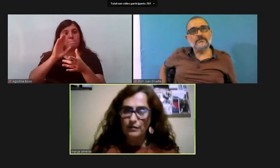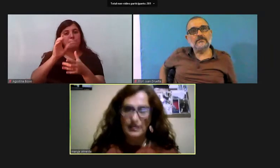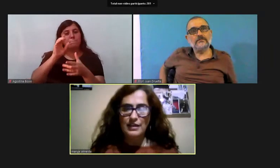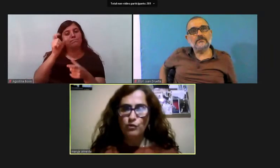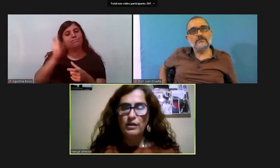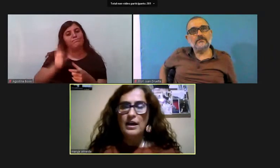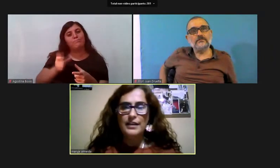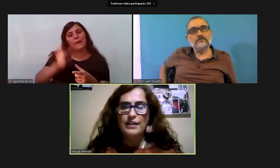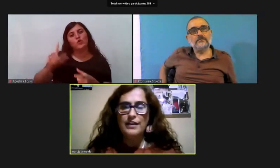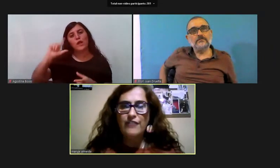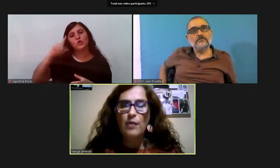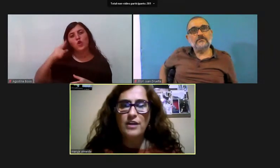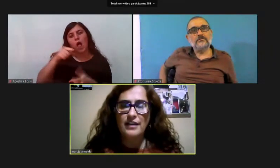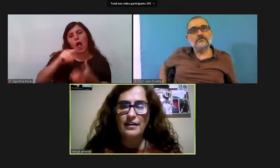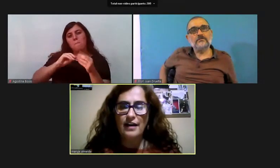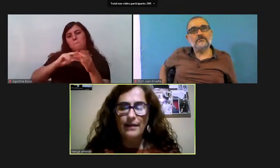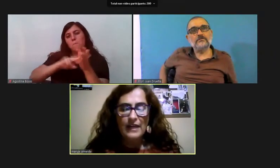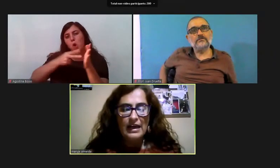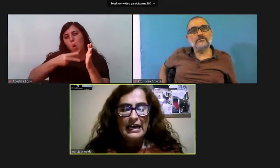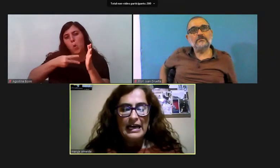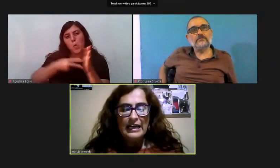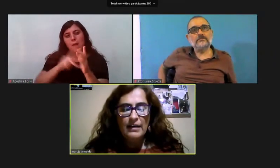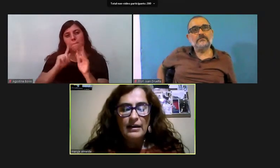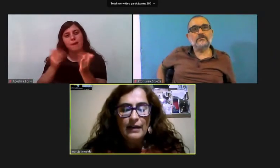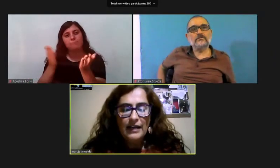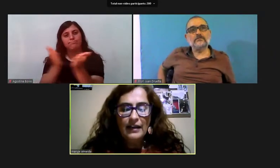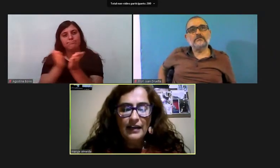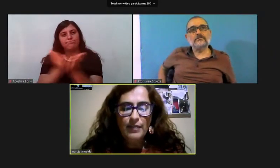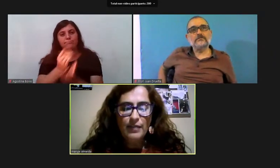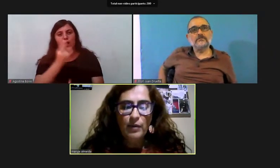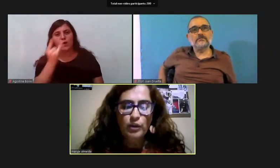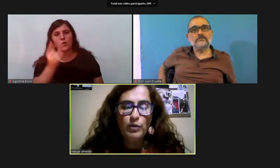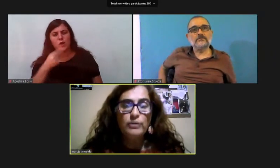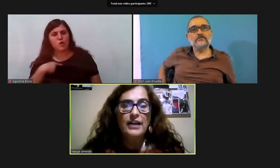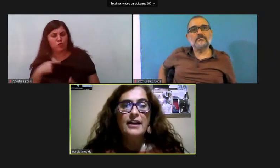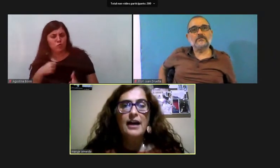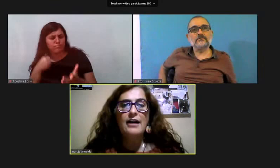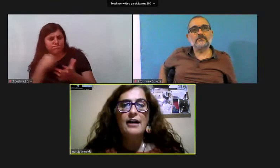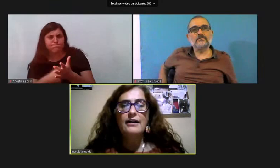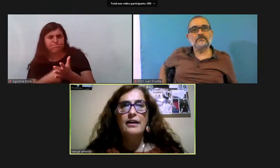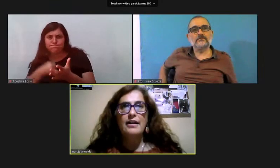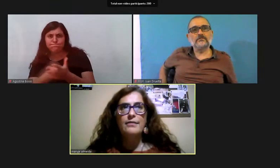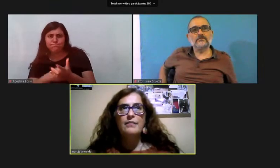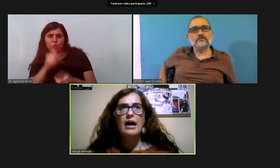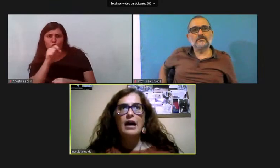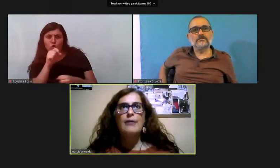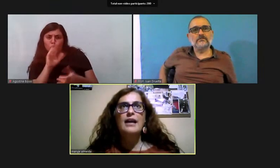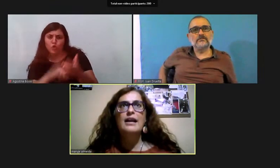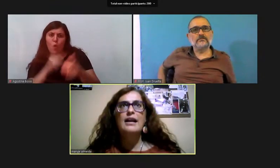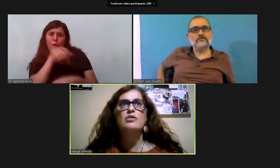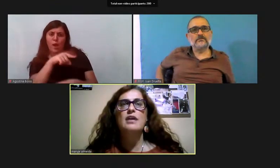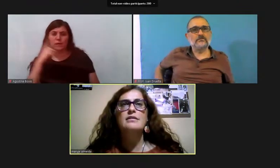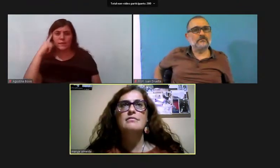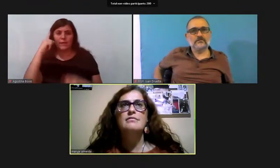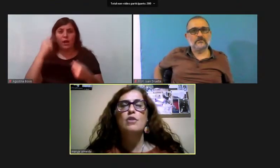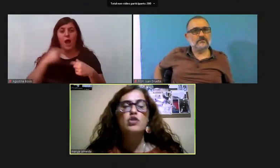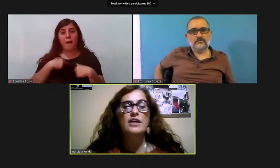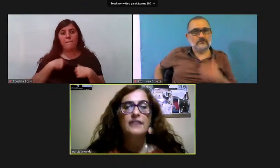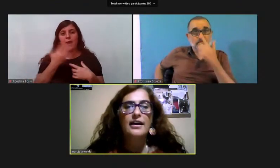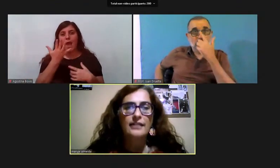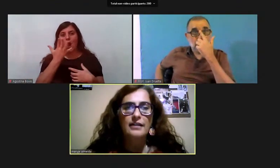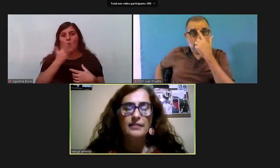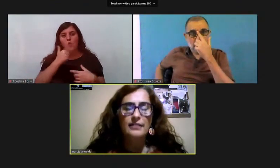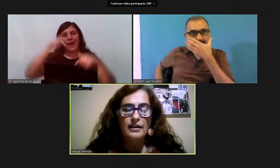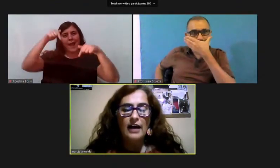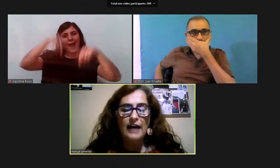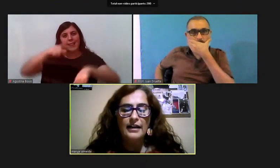¿no? Desafiamos esa idea, y la verdad es que en este momento me gustaría hablarle a las personas oyentes